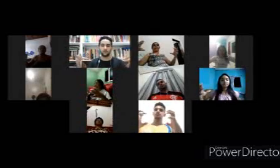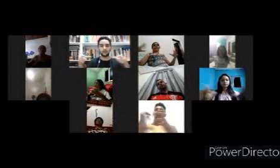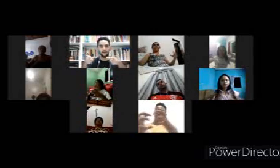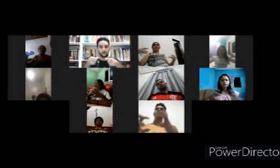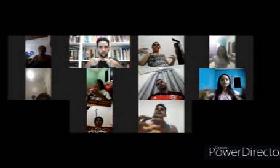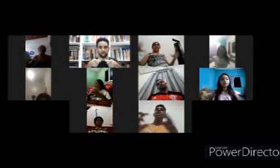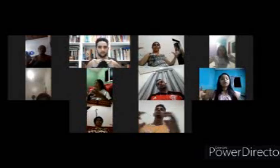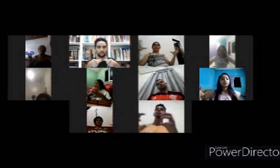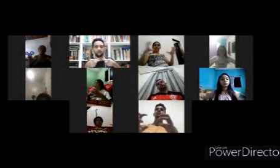pequeno,